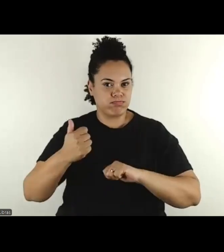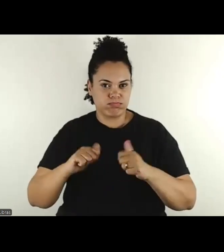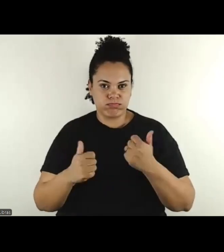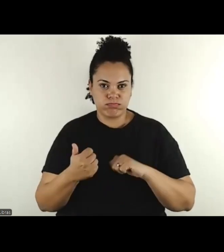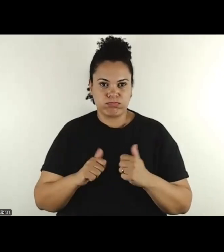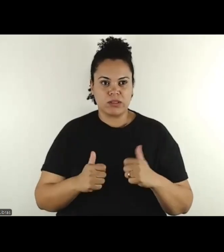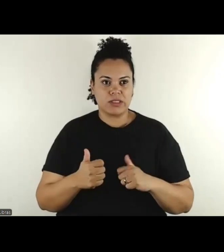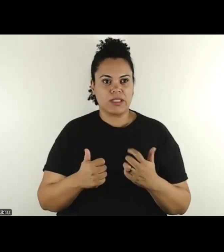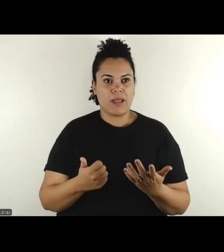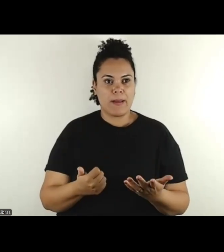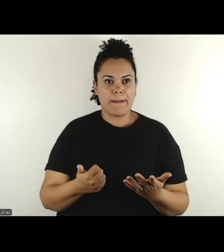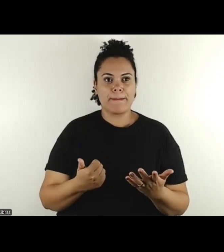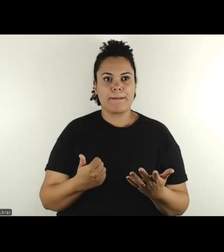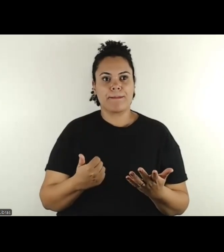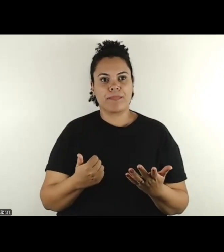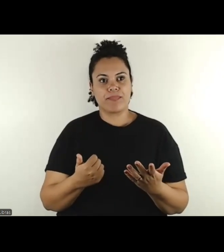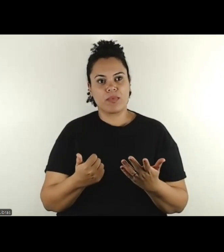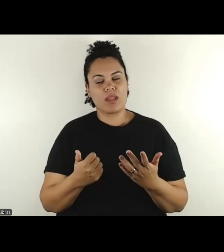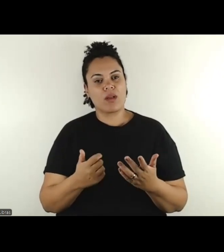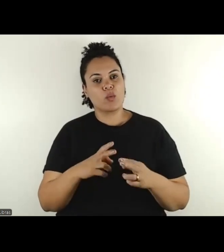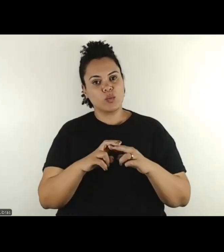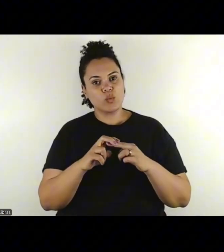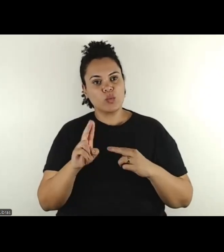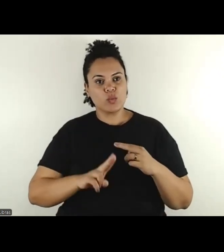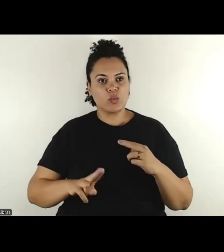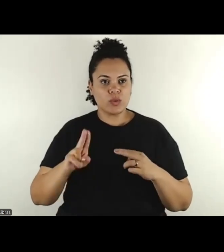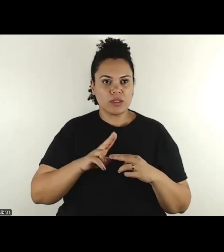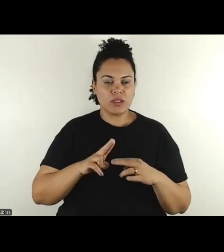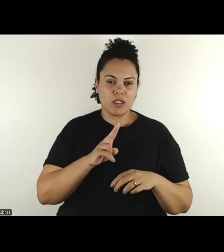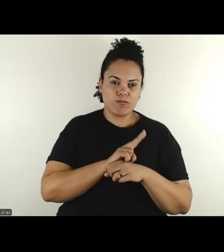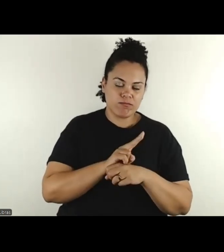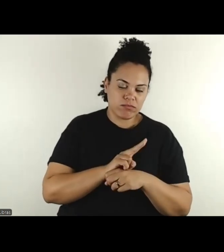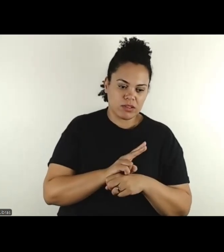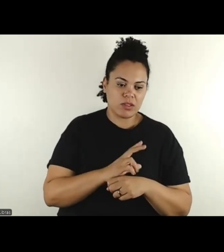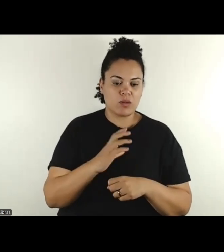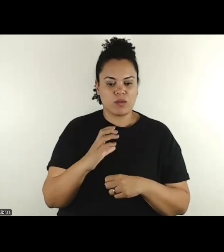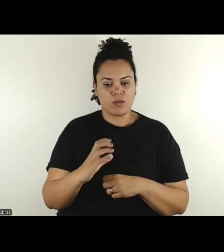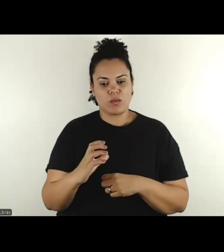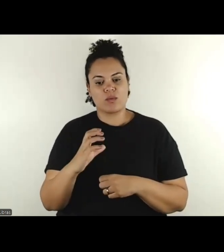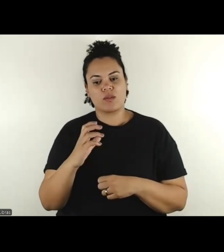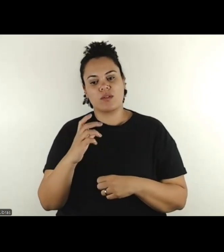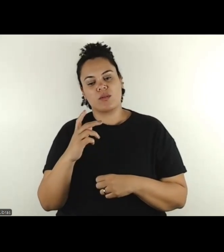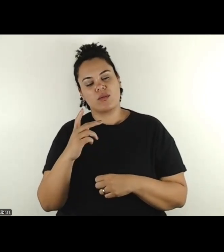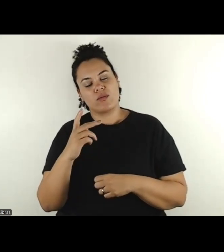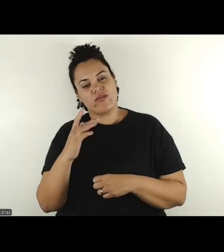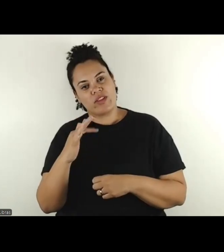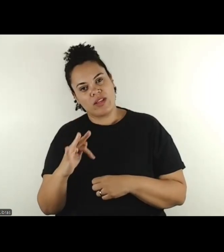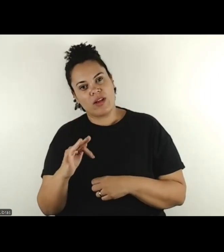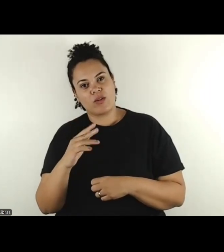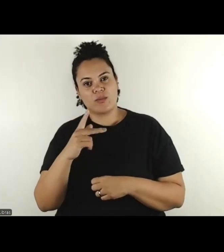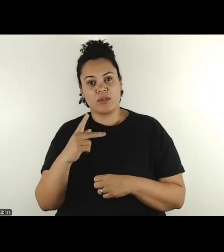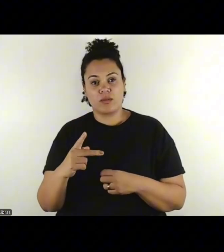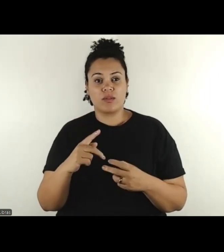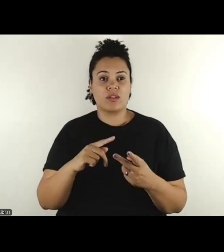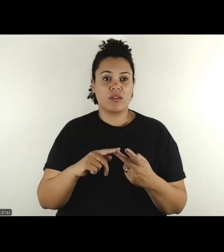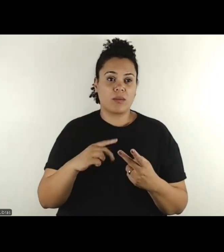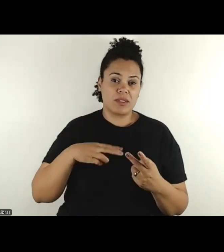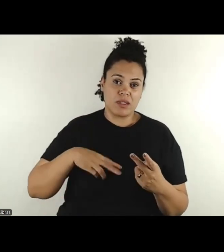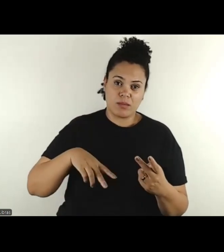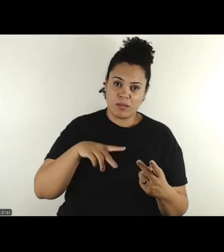dos instrumentos de fiscalização que nós temos. Conselho Federal de Psicologia, Ministério Público, Conselho Federal de Serviço